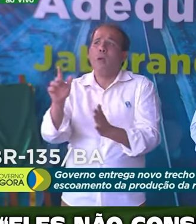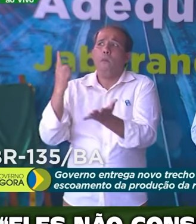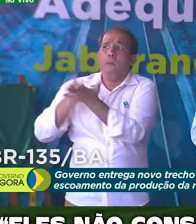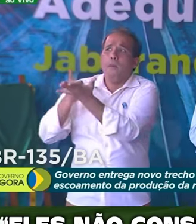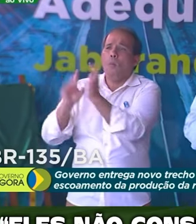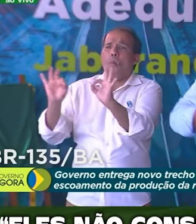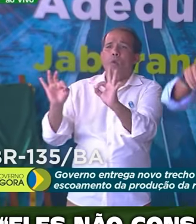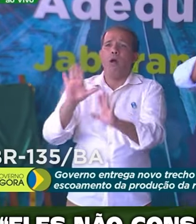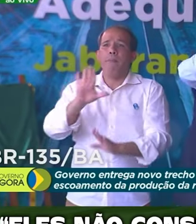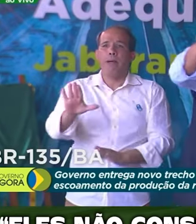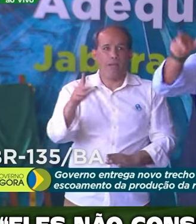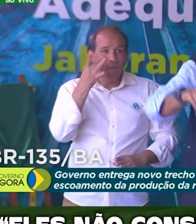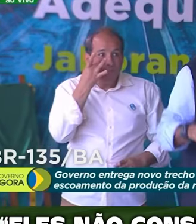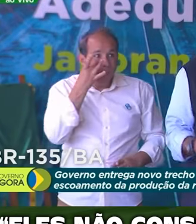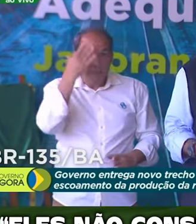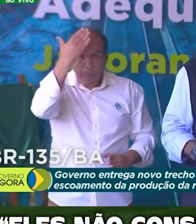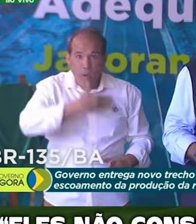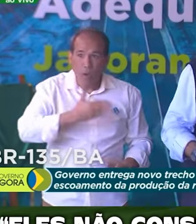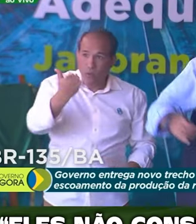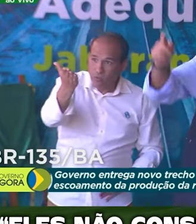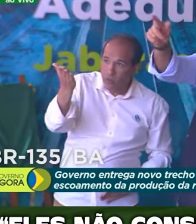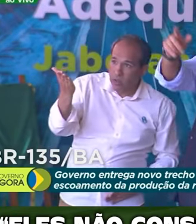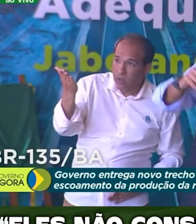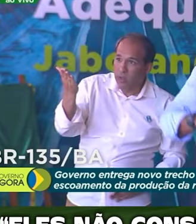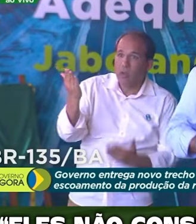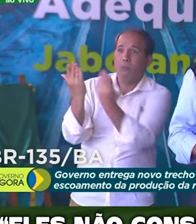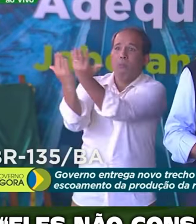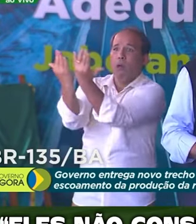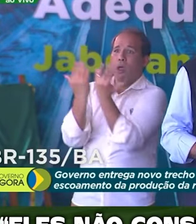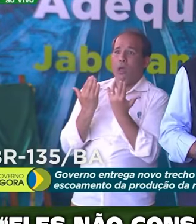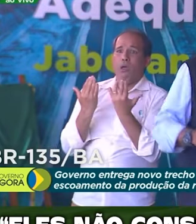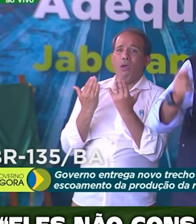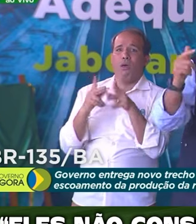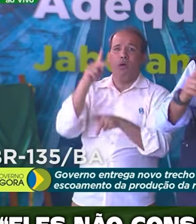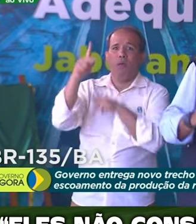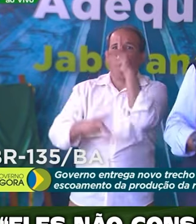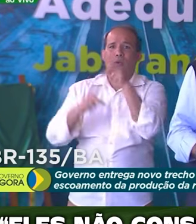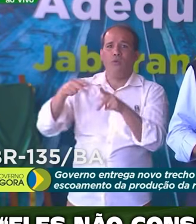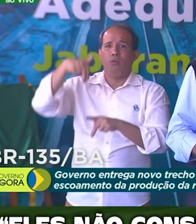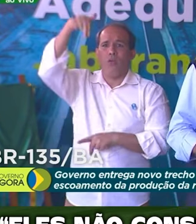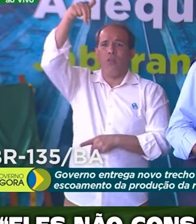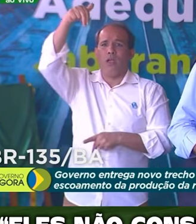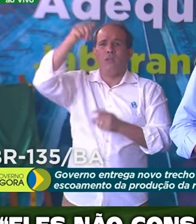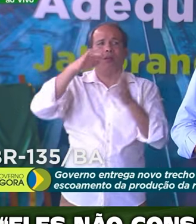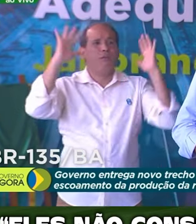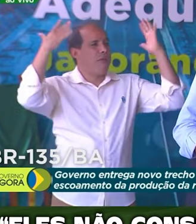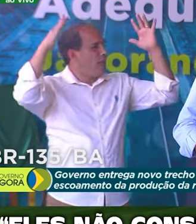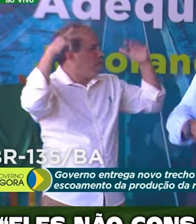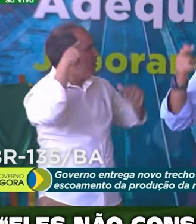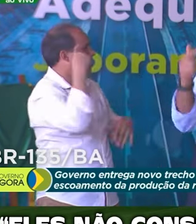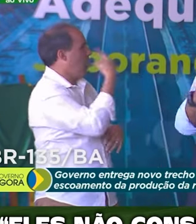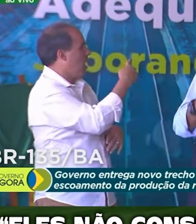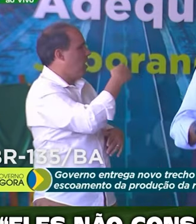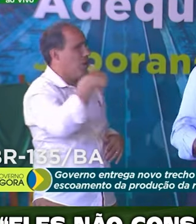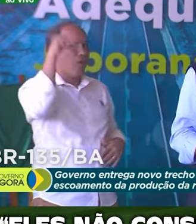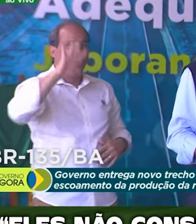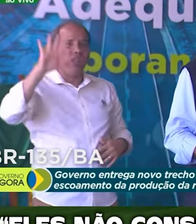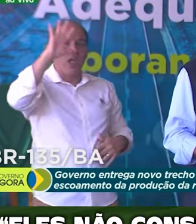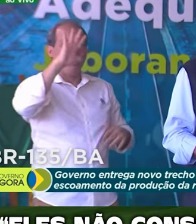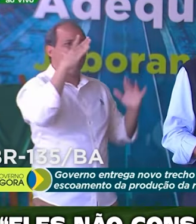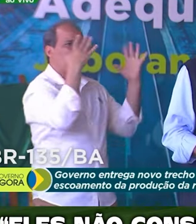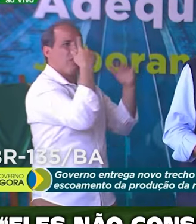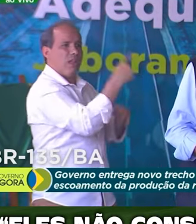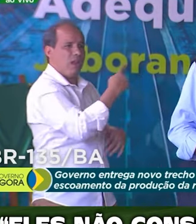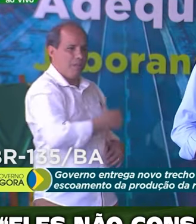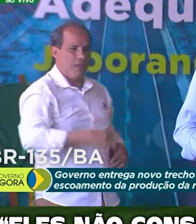É um governo que você está vendo aqui, o senhor está vendo aqui, o povo do Nordeste aplaudindo o presidente Bolsonaro, o povo do Nordeste